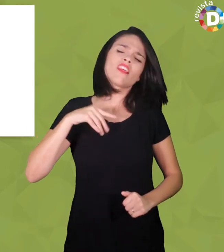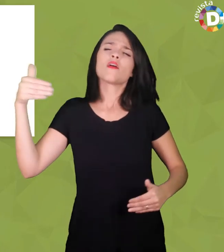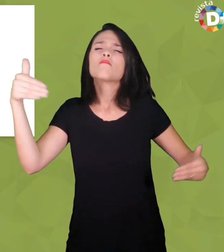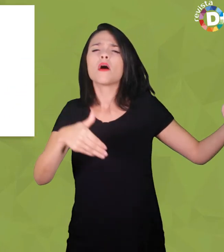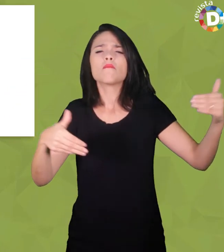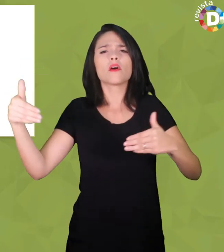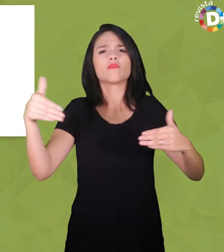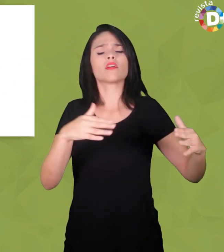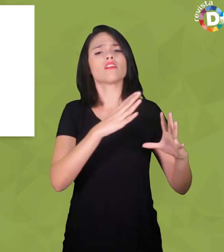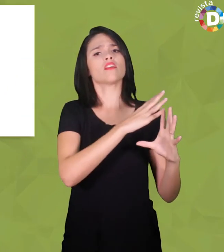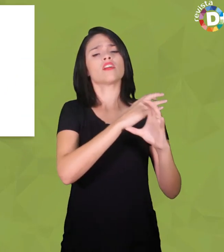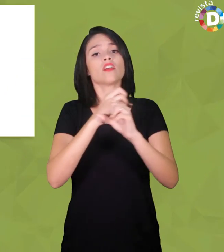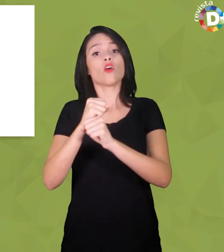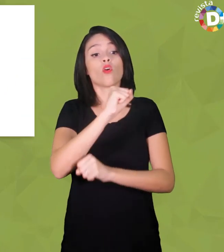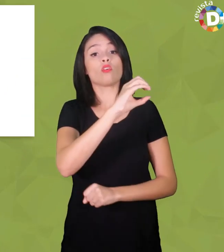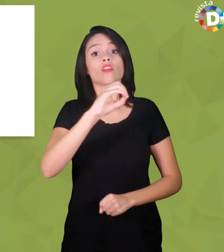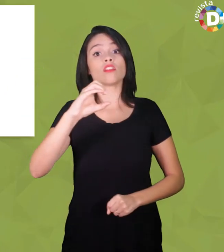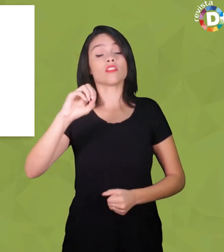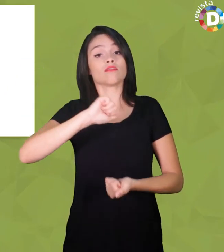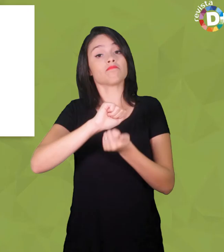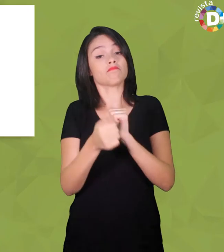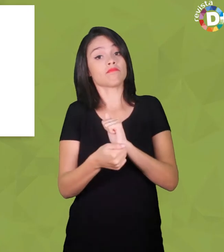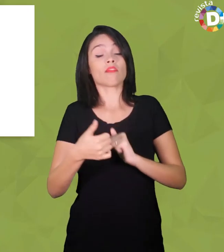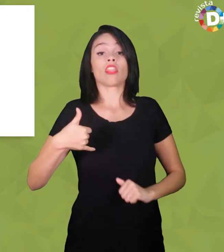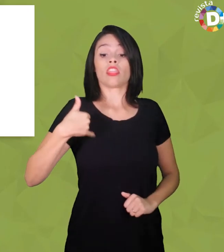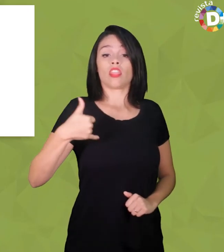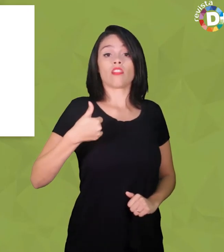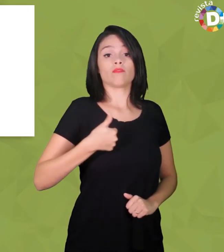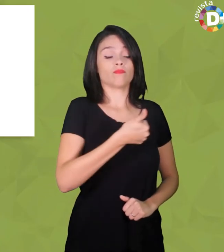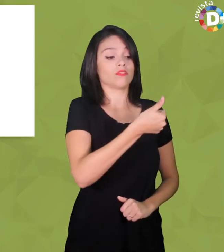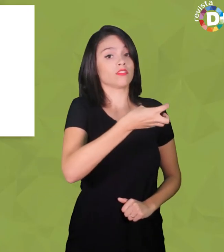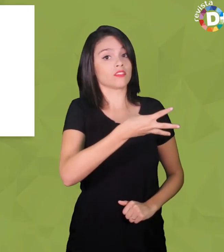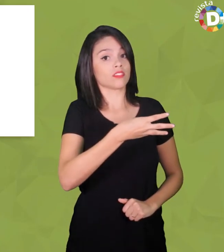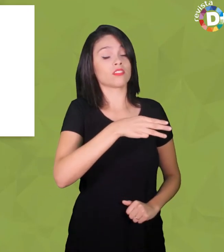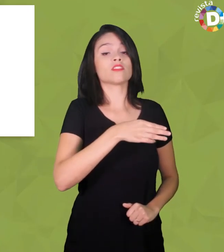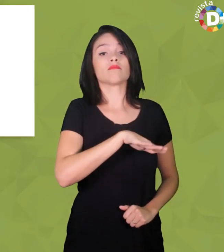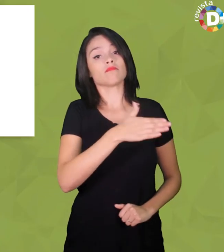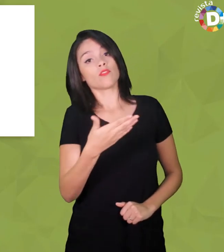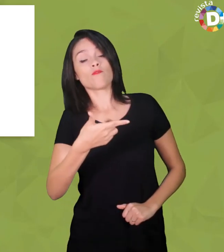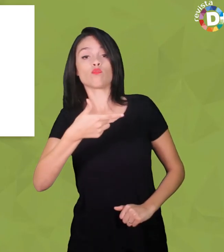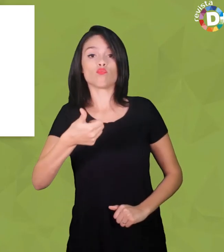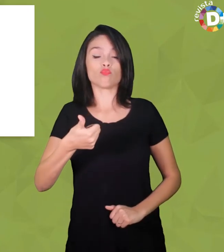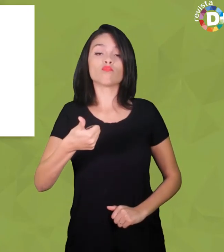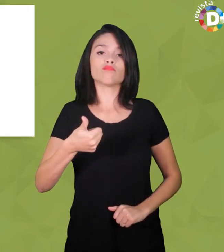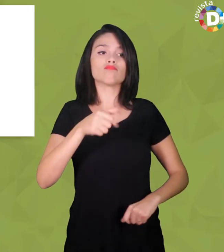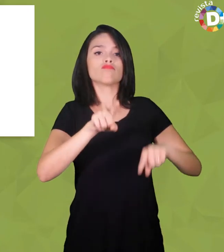800 atletas com idade entre 13 e 21 anos de 19